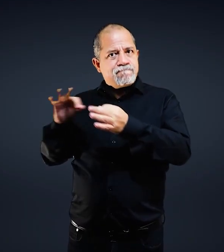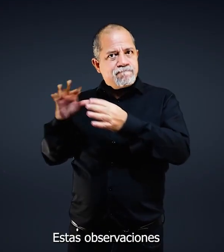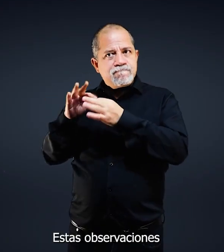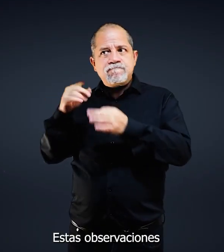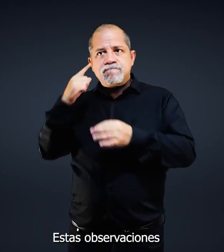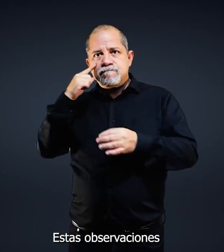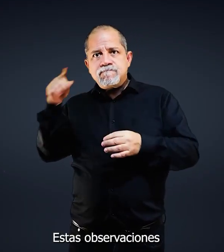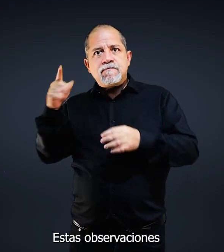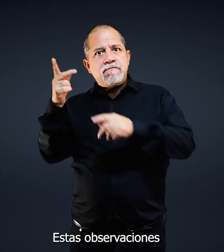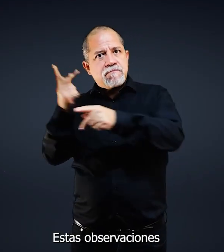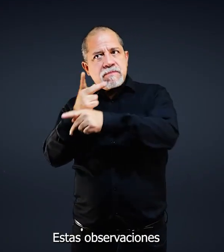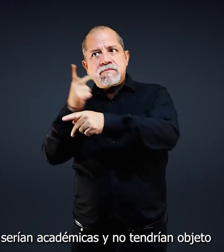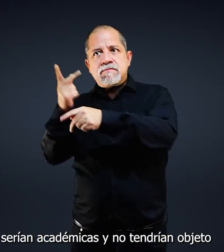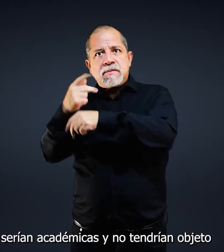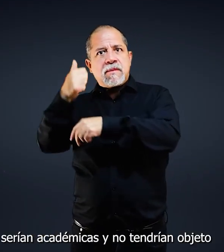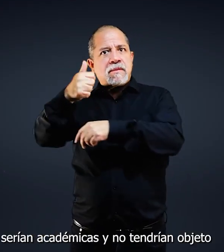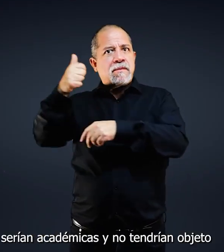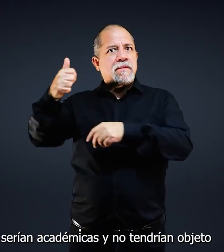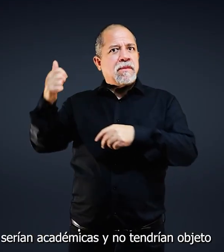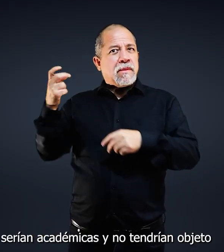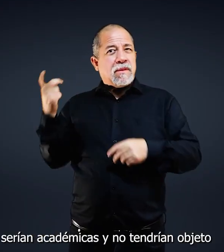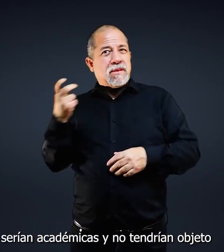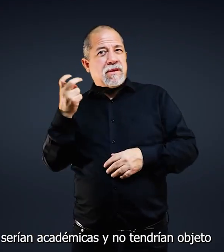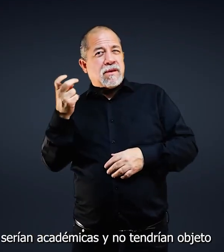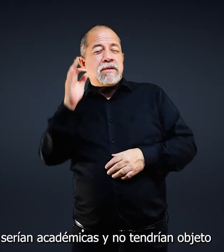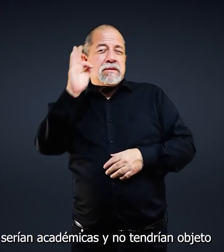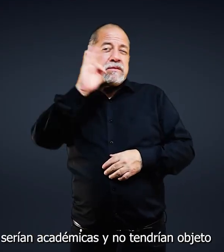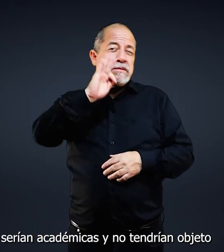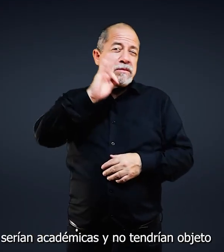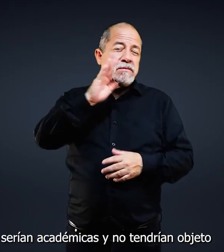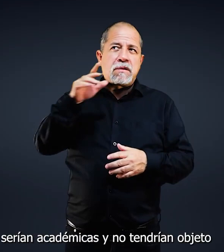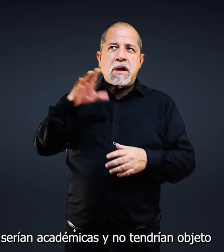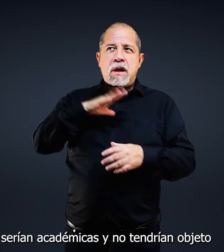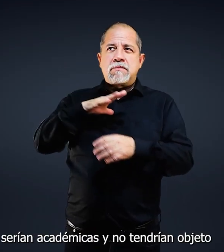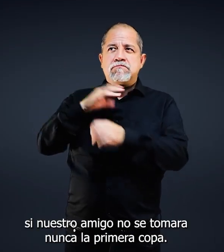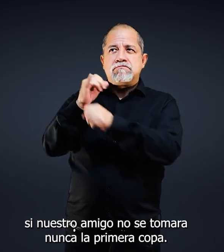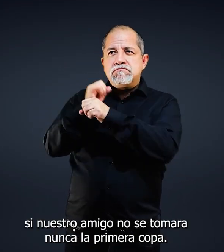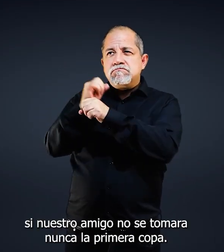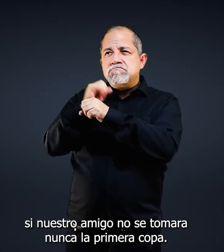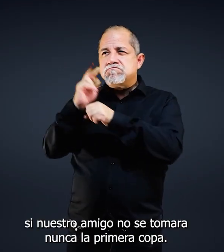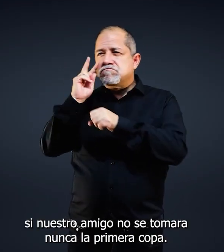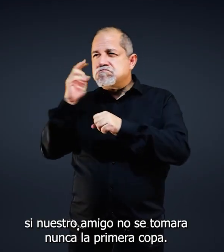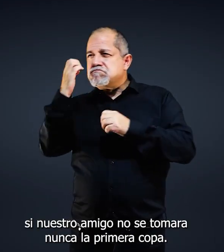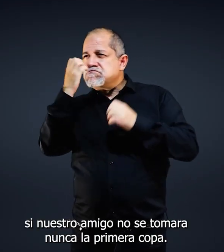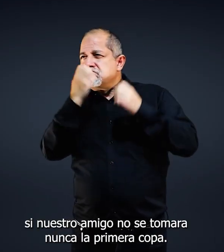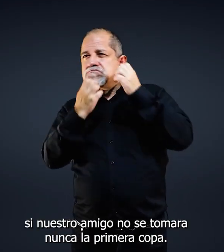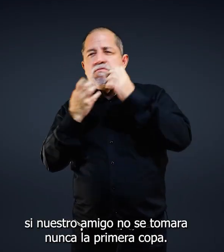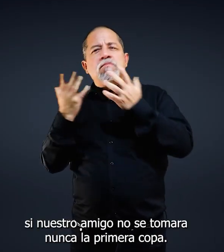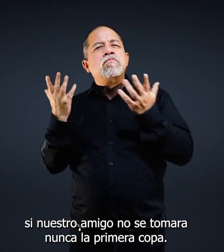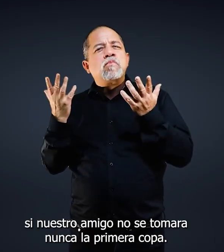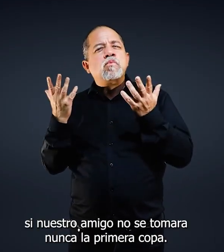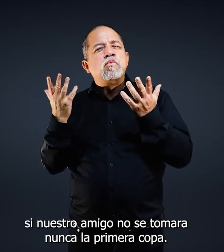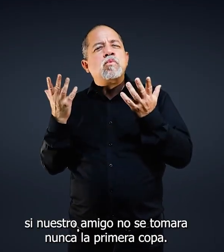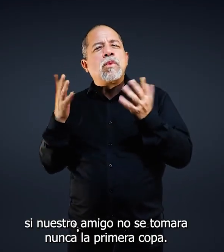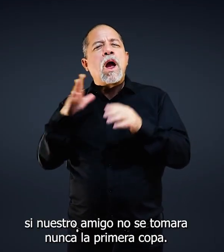Estas observaciones serían académicas y no tendrían objeto si nuestro amigo no se tomara nunca la primera